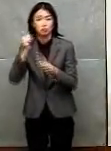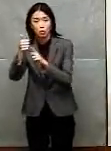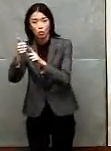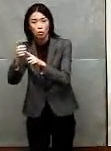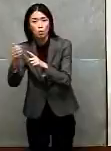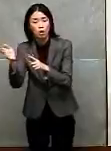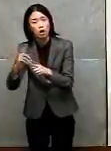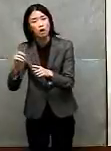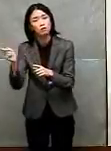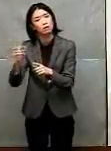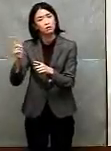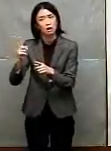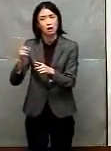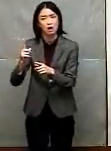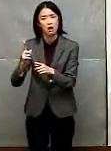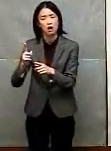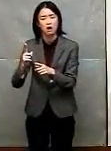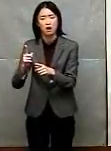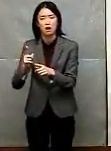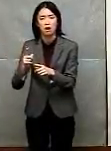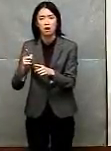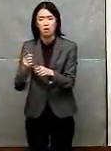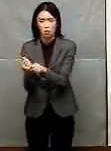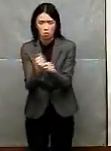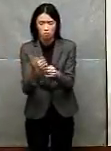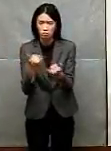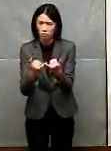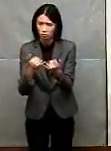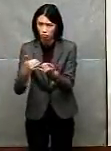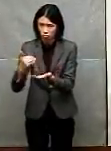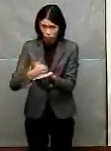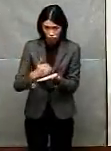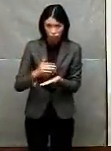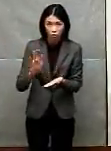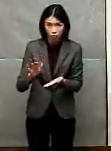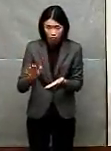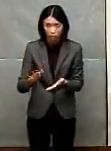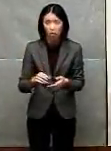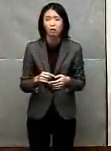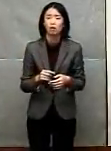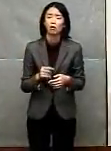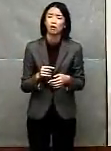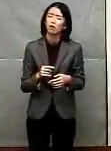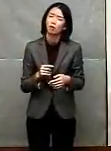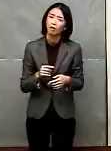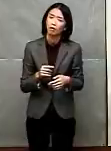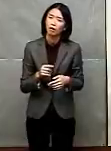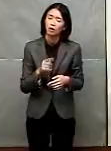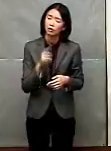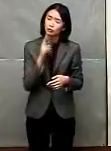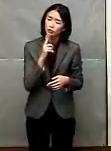でしょう？ いや、そういうのはですね、特に